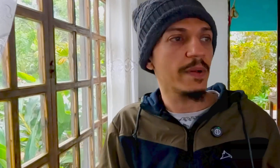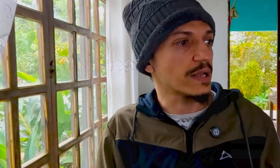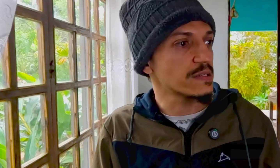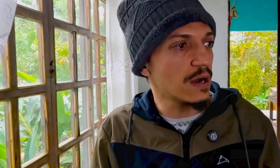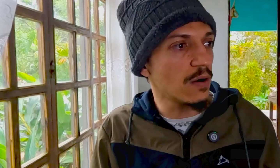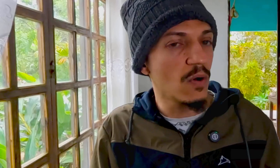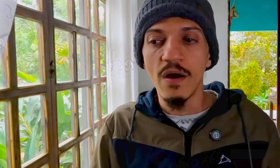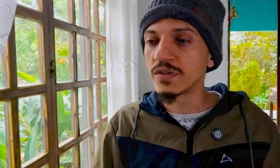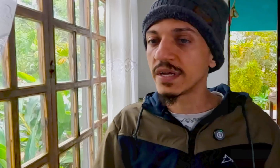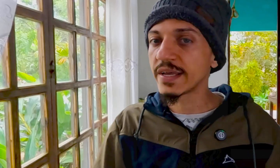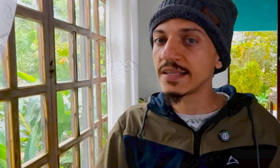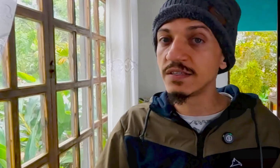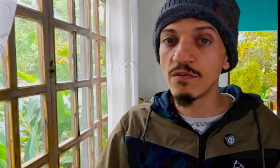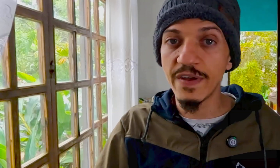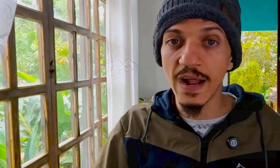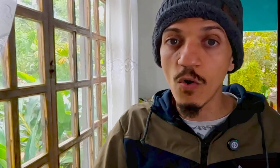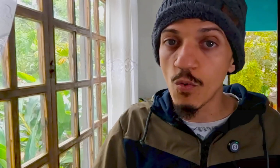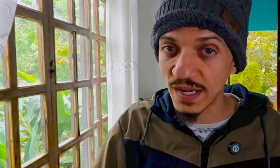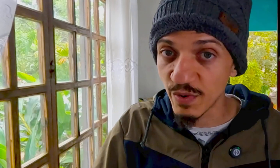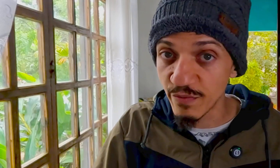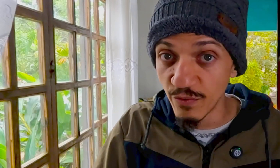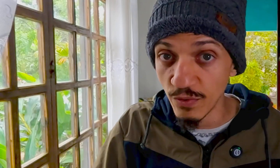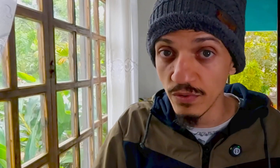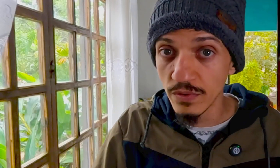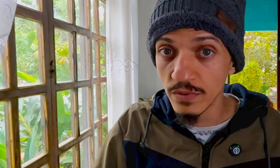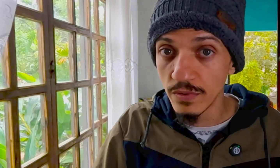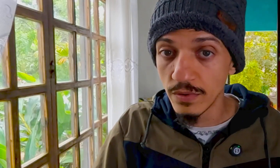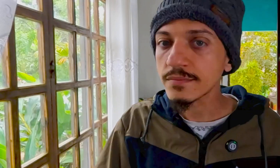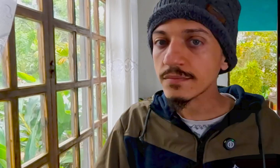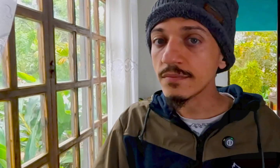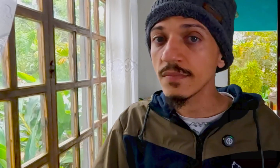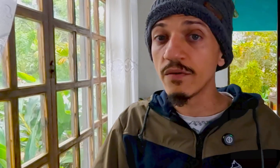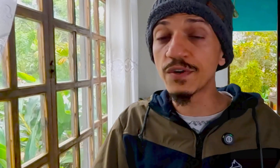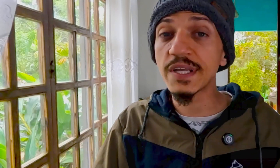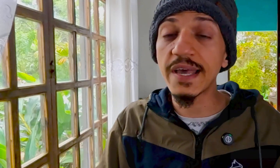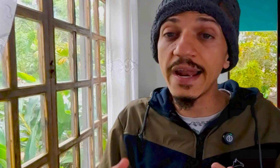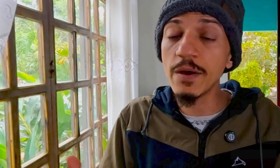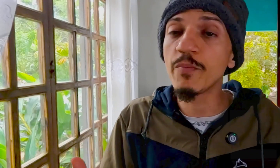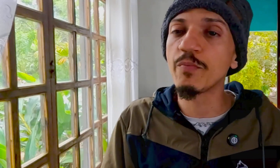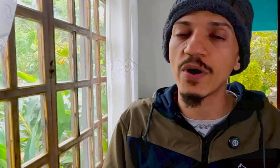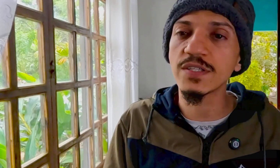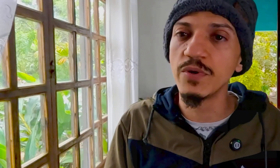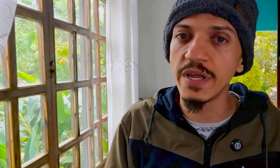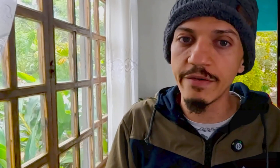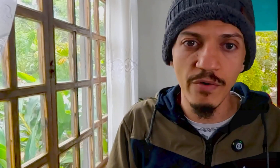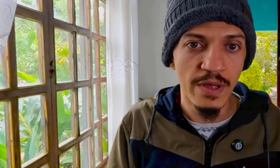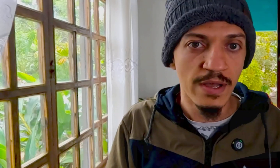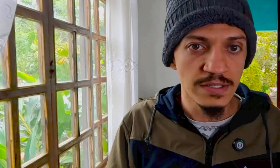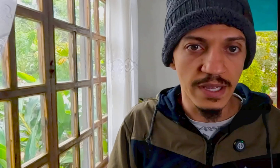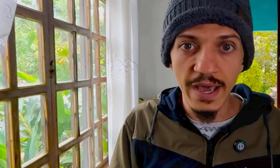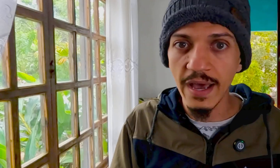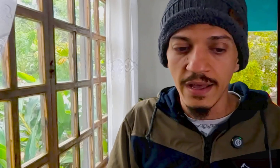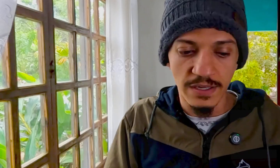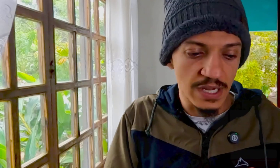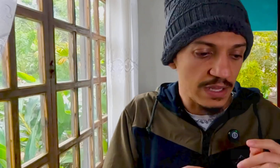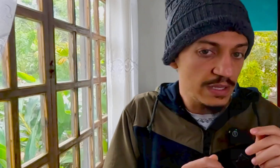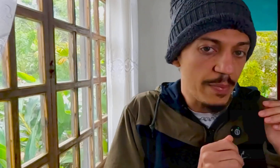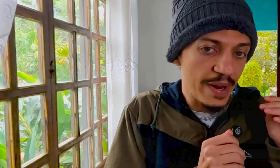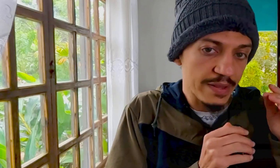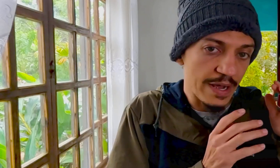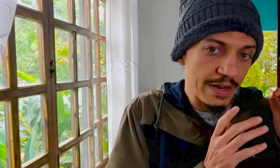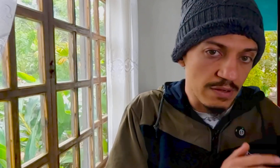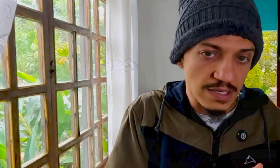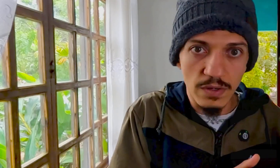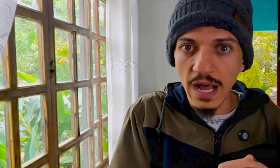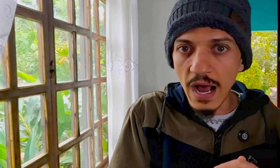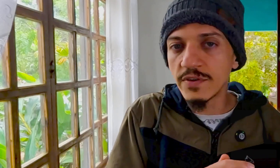de interpretação, você quer desenvolver algo mais profundo, você quer ir para o próximo nível, você já